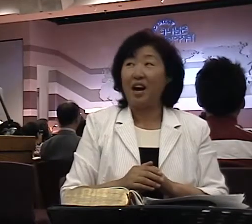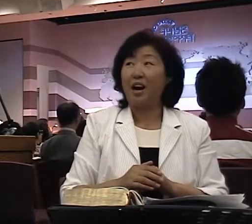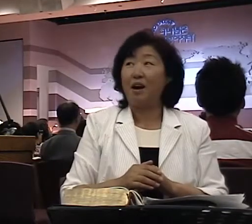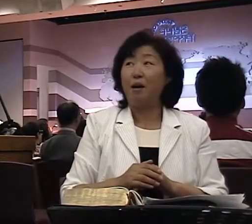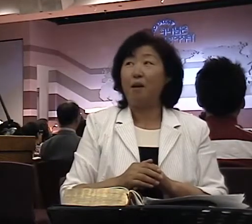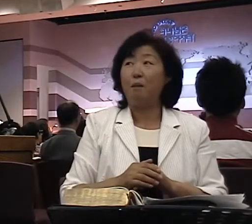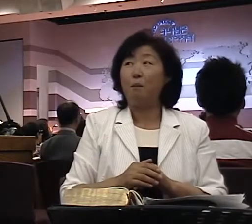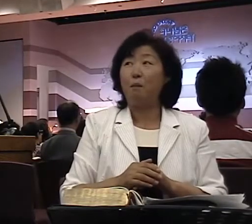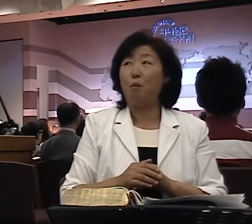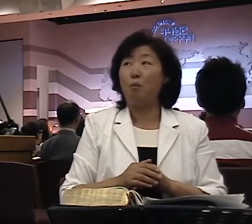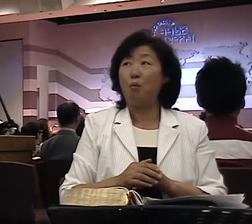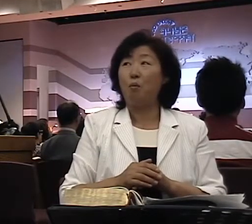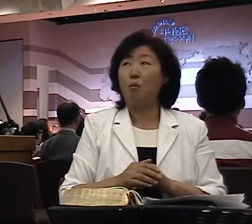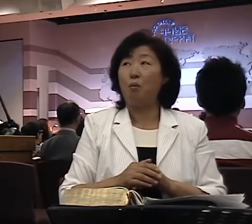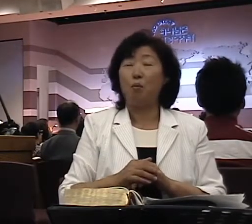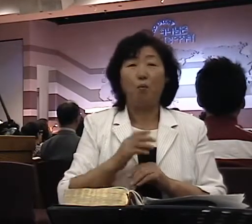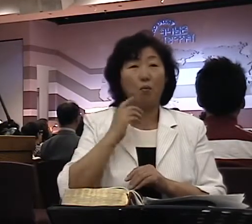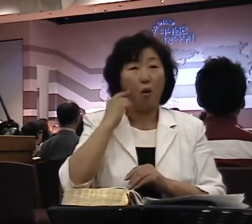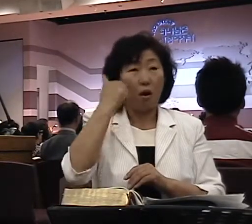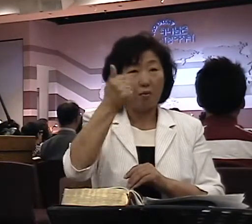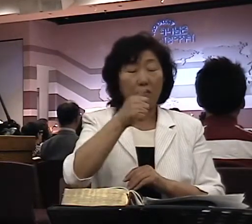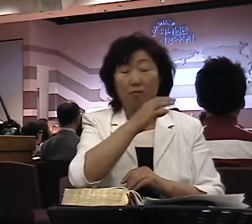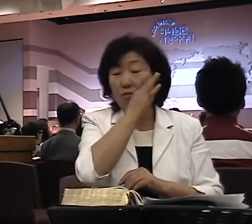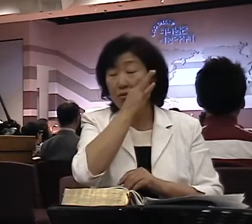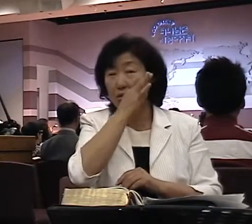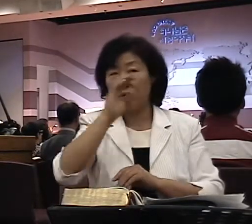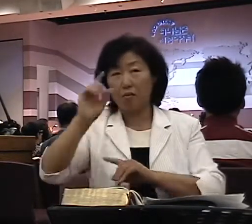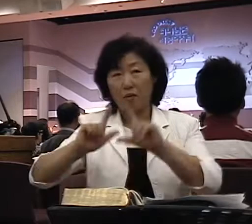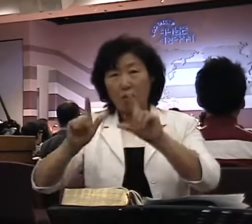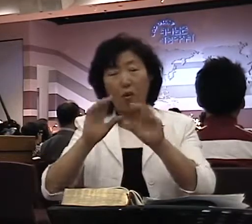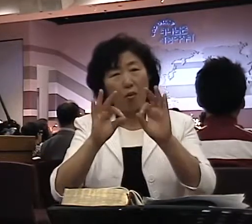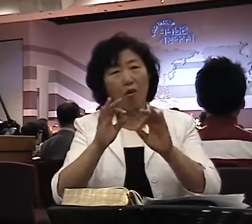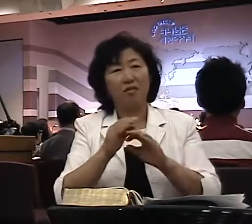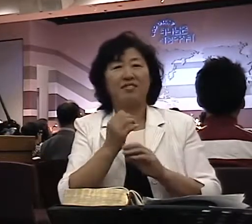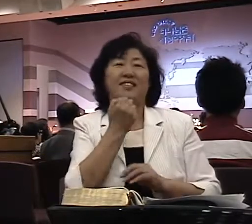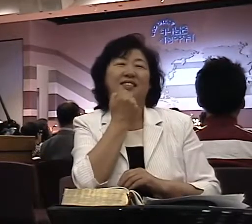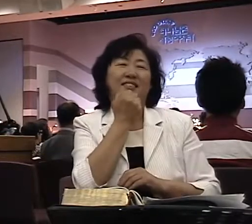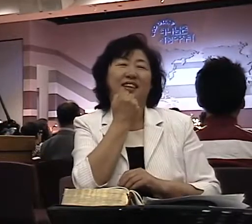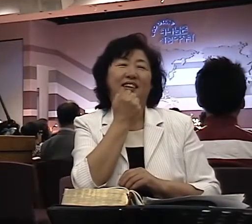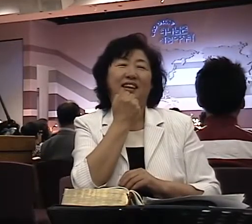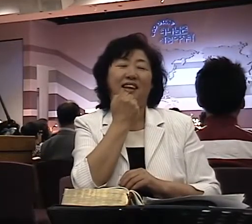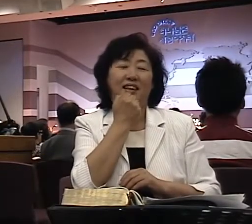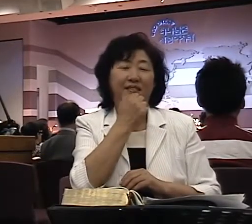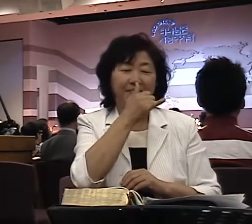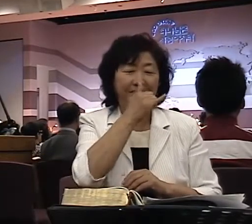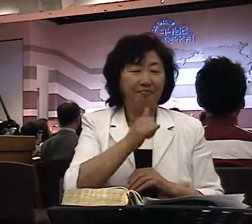저의 부끄러운 모습을 보이는데 사실은 슬퍼스럽죠.